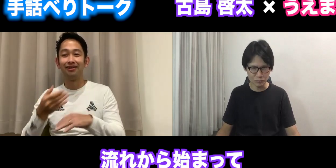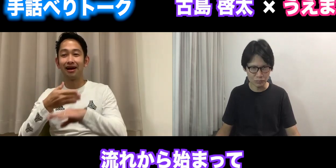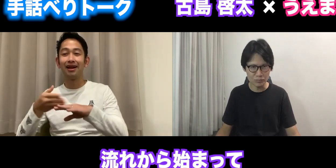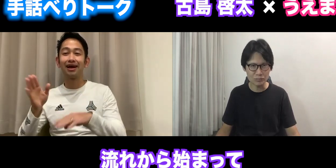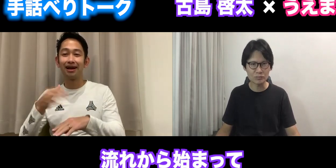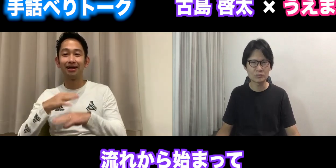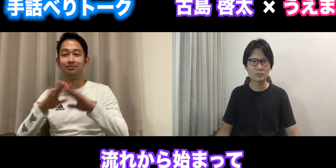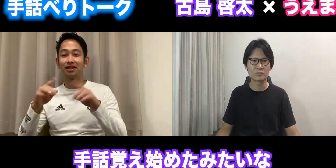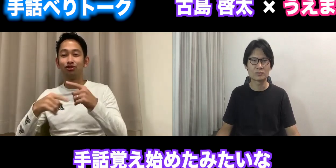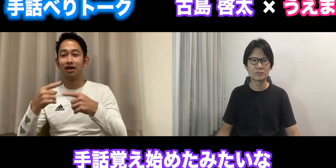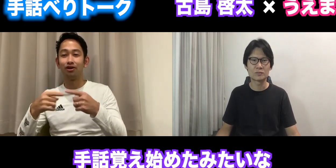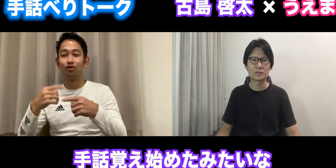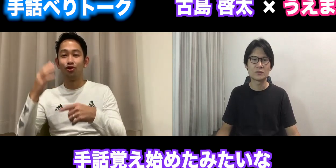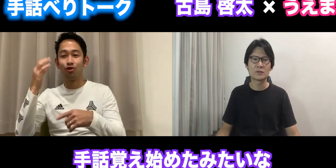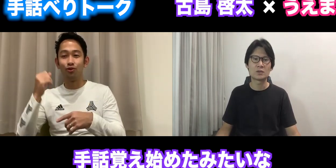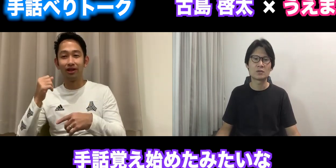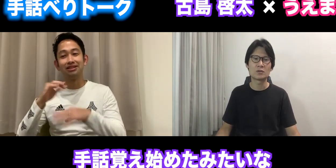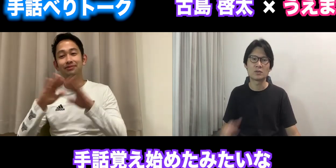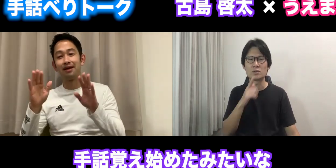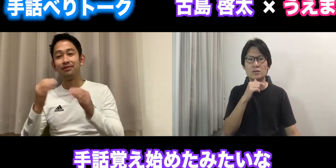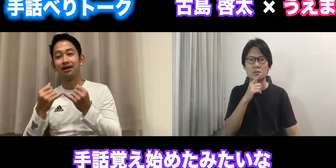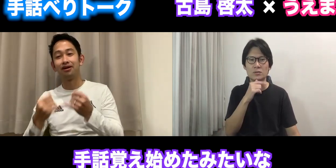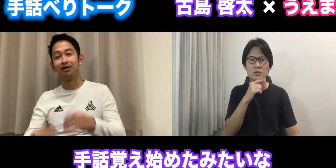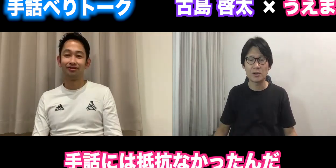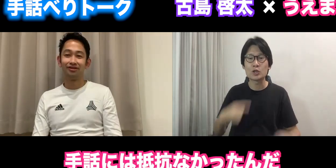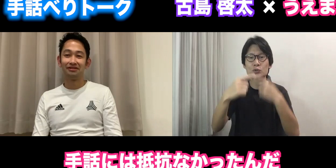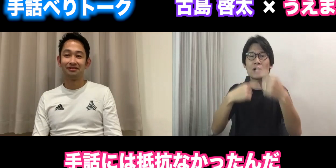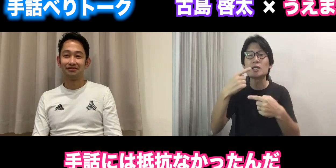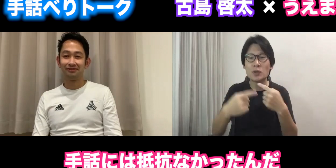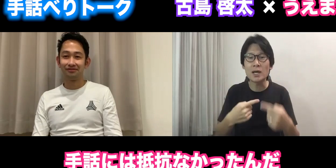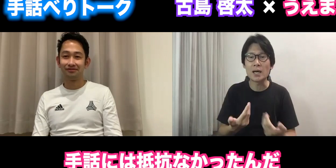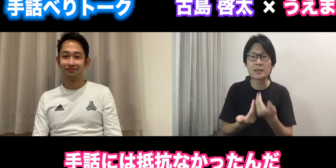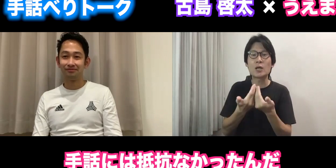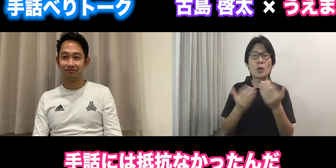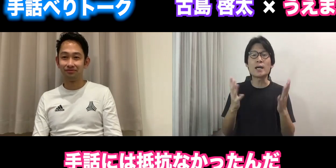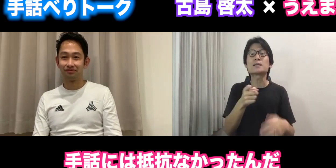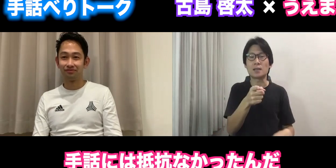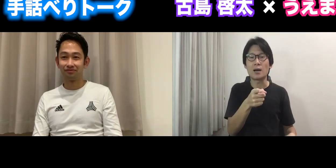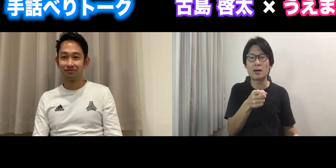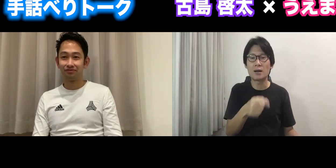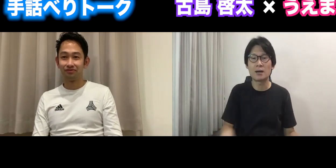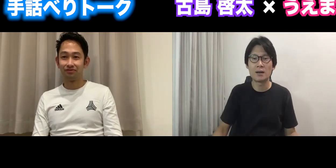流れから秋マッシュ笑う初めて安全な人はには抵抗はなかったんだ